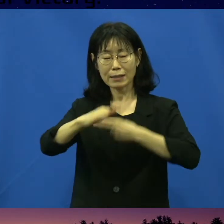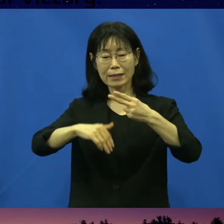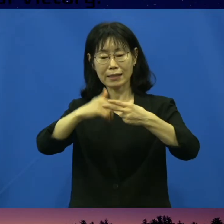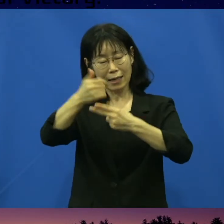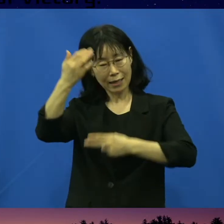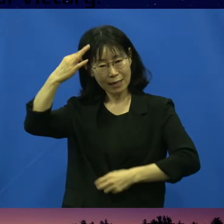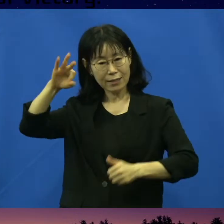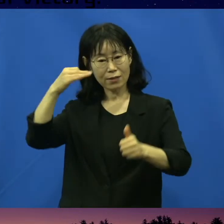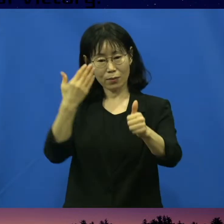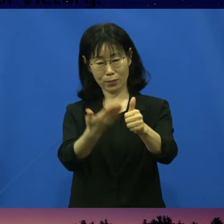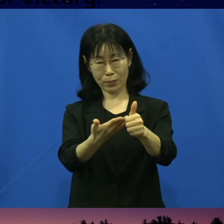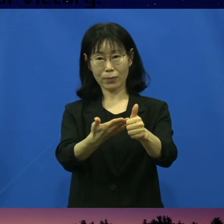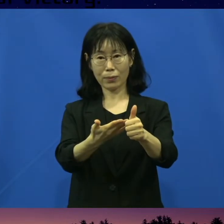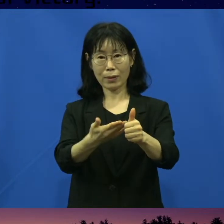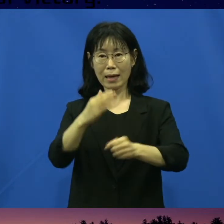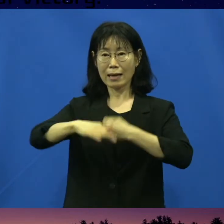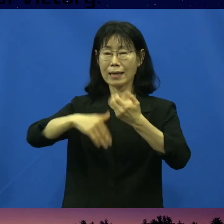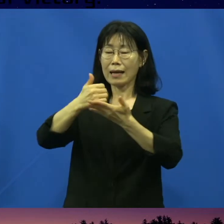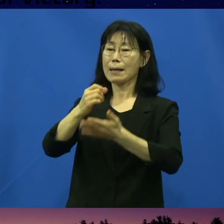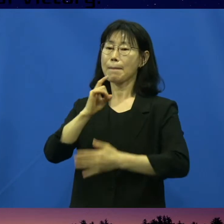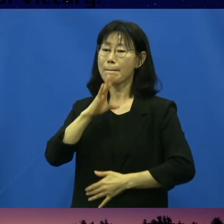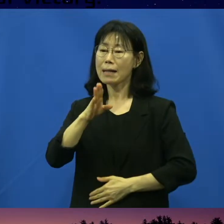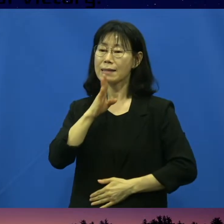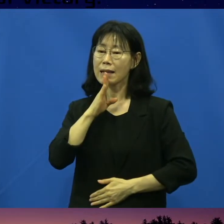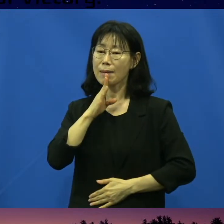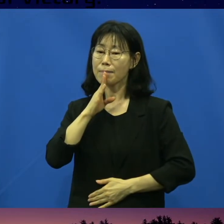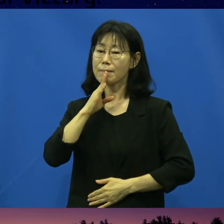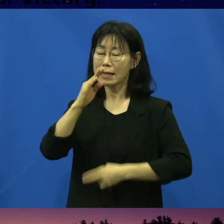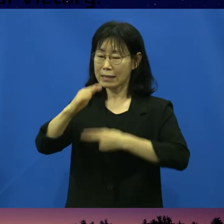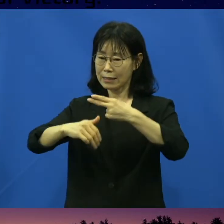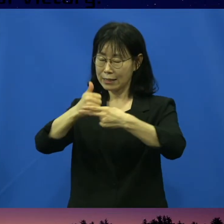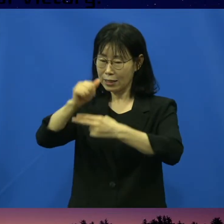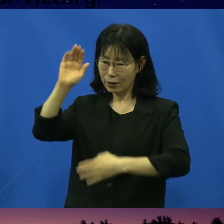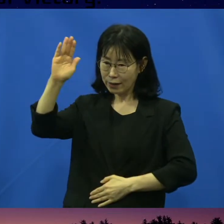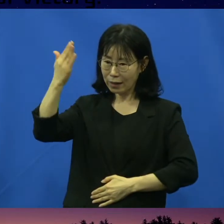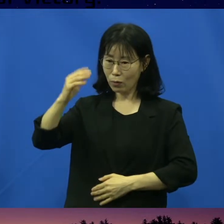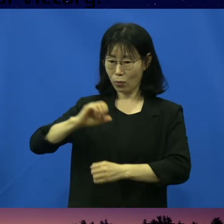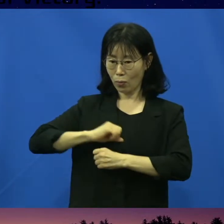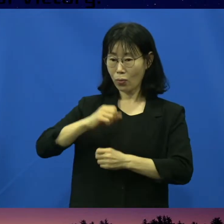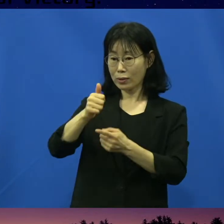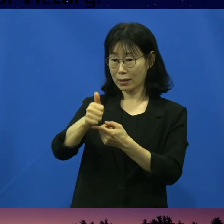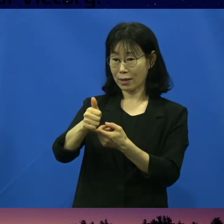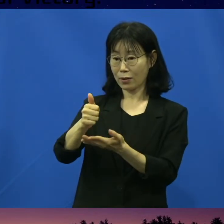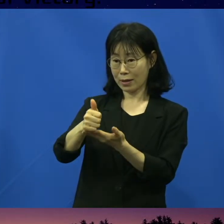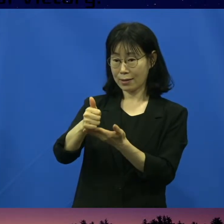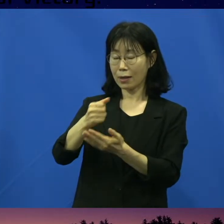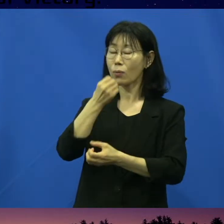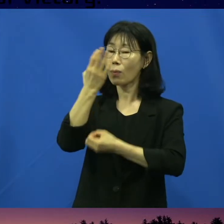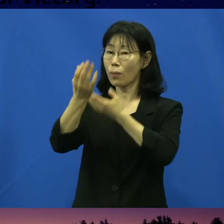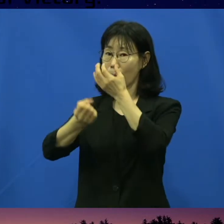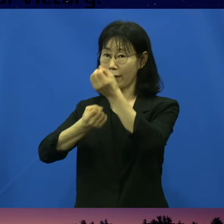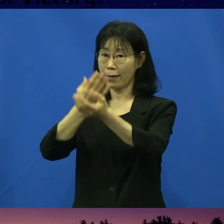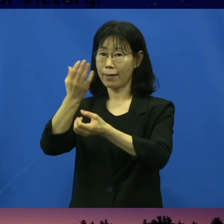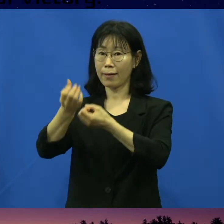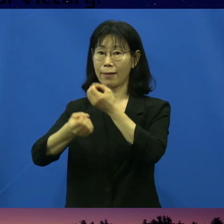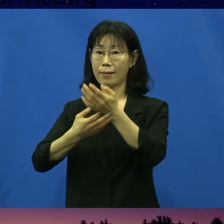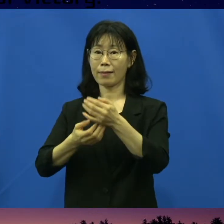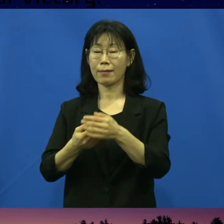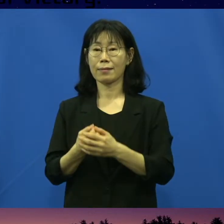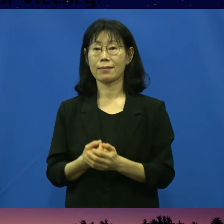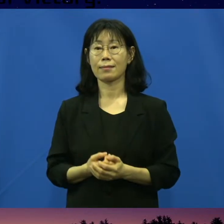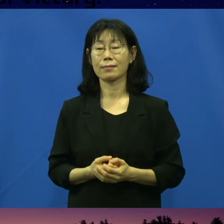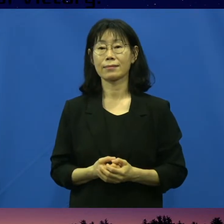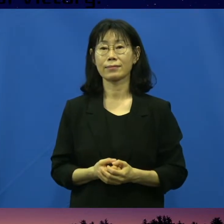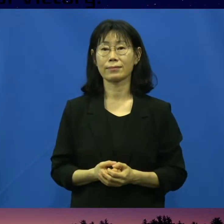중요한 고백이죠, 여러분. 하나님만이 참 신이다. 이게 아람 장관의 고백이에요. 그건 뭐예요? 그